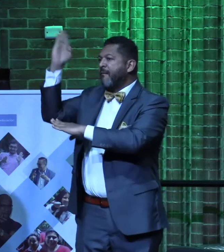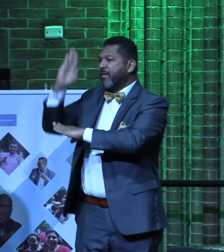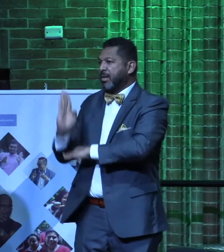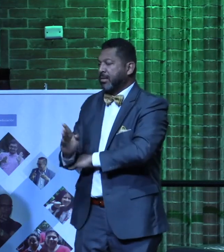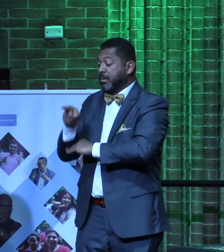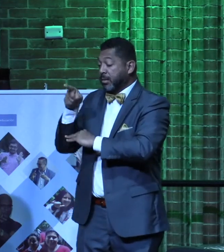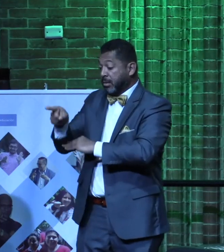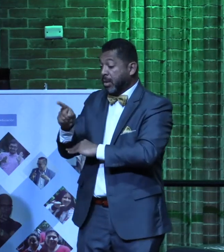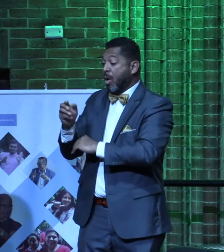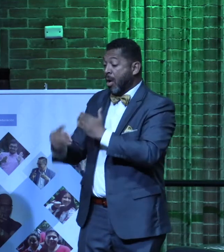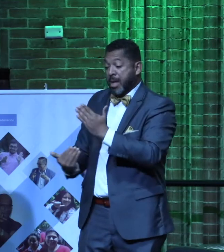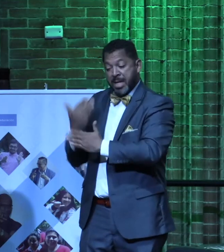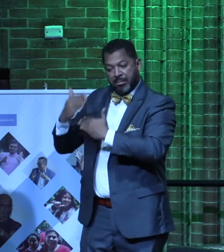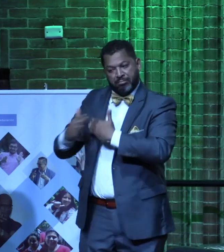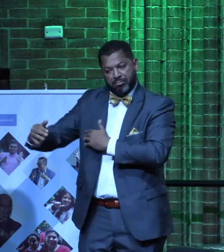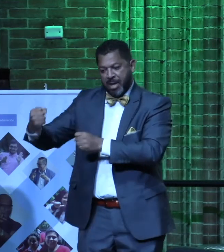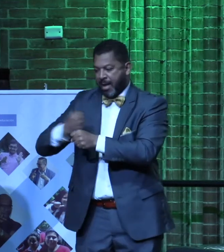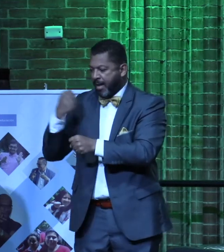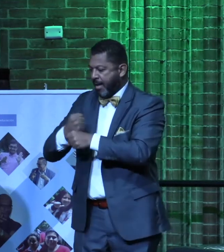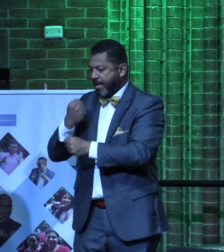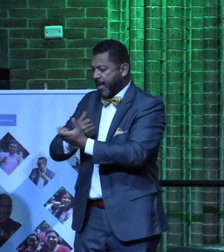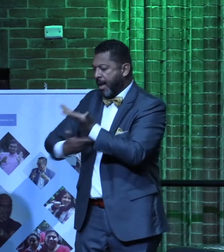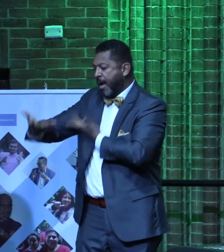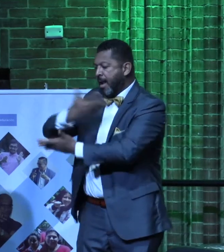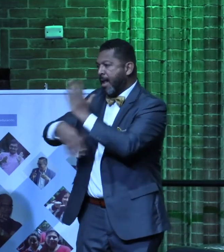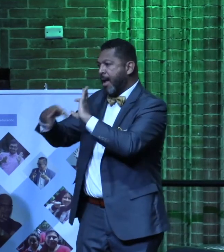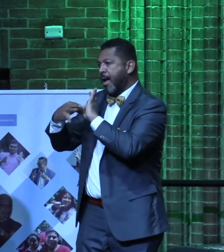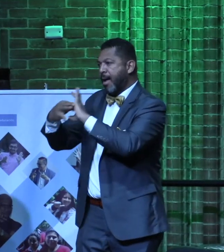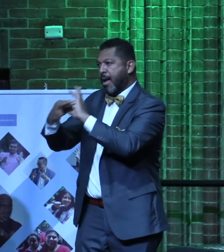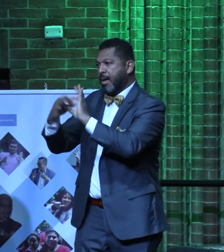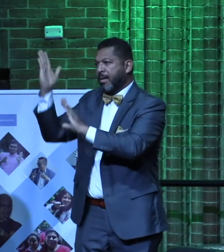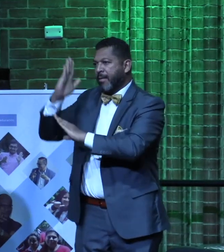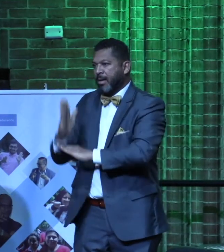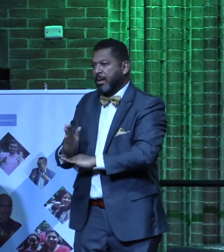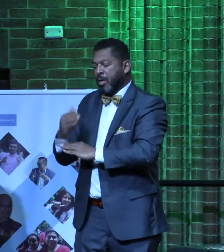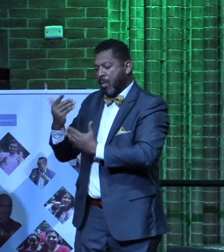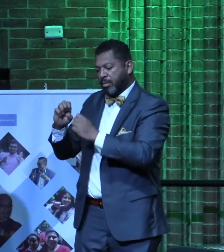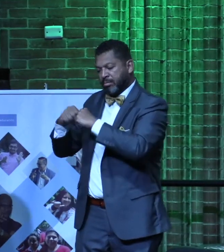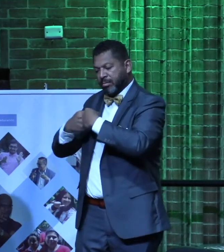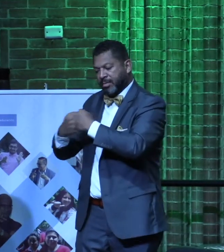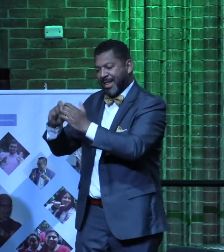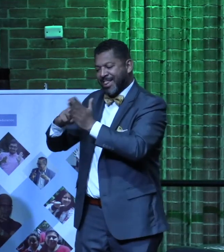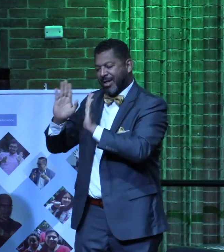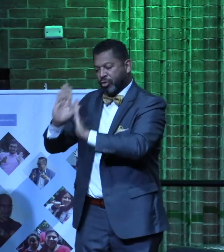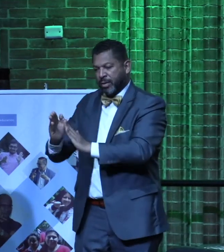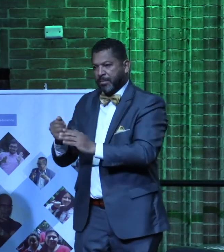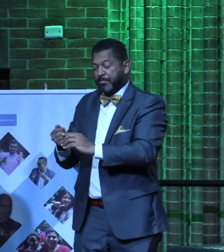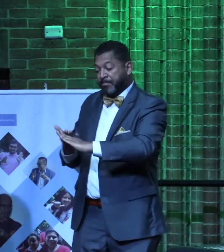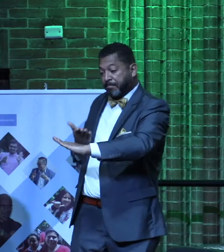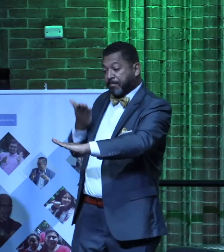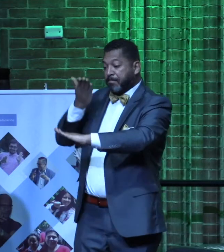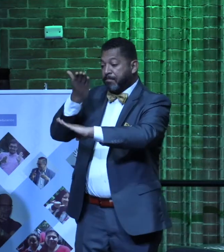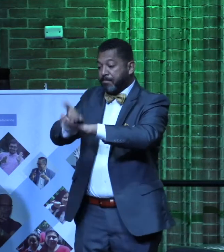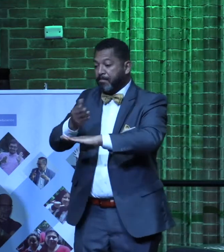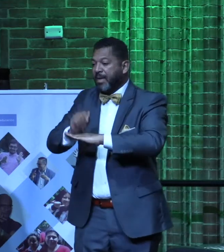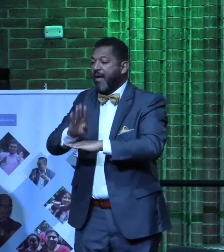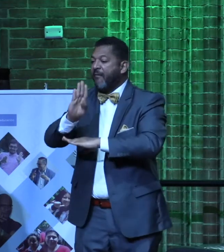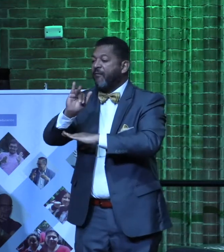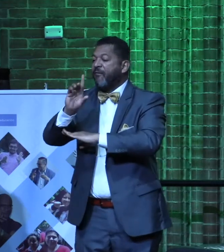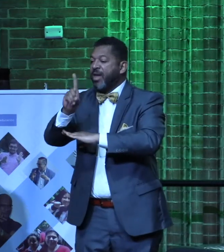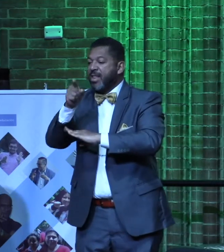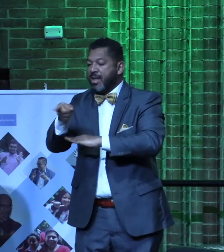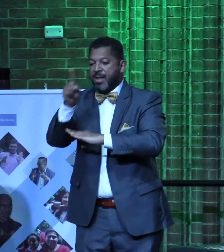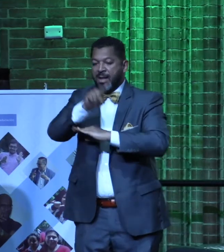idea es empezar a trabajar con ellos en una alianza de cooperación técnica. Mandamos también propuestas de cooperación al BID y a